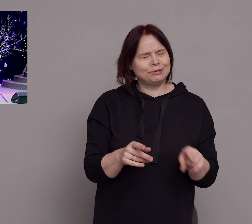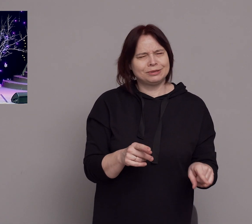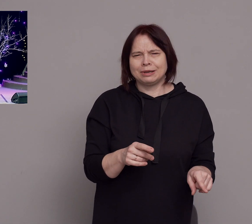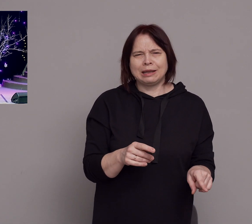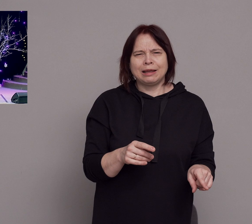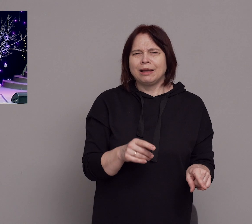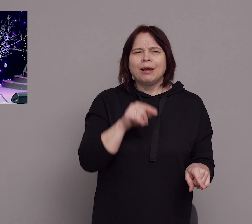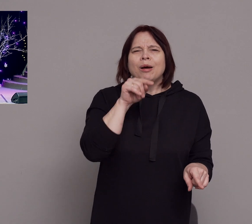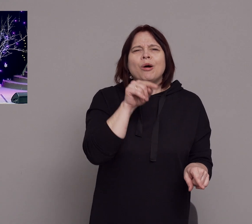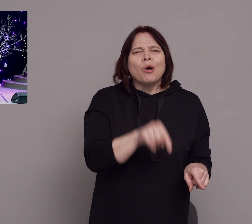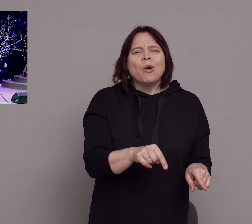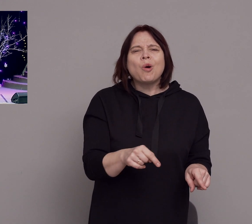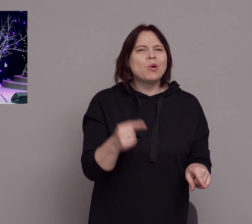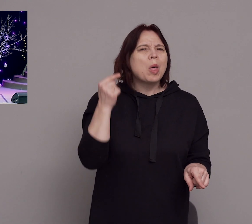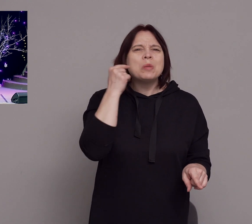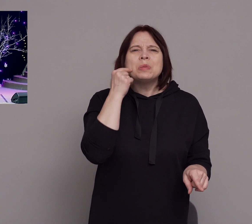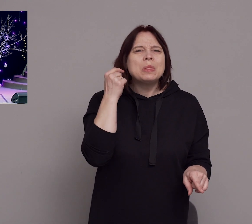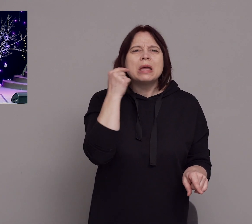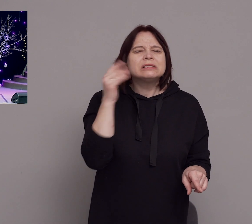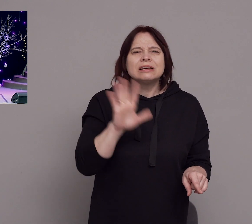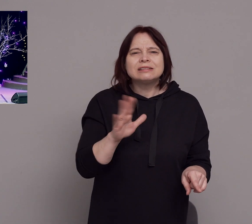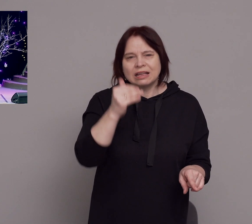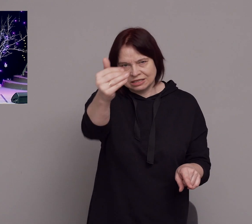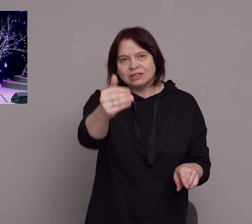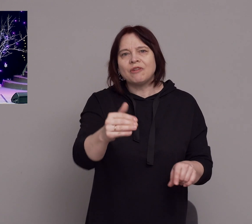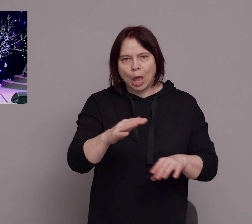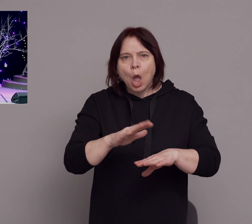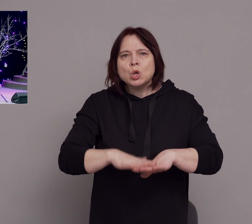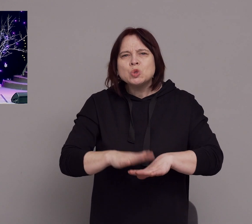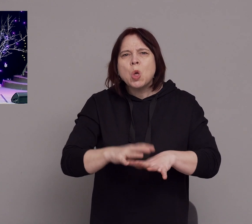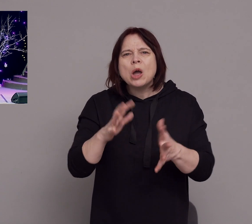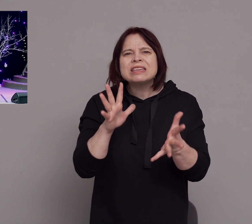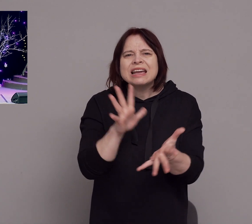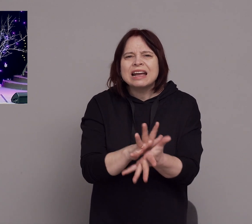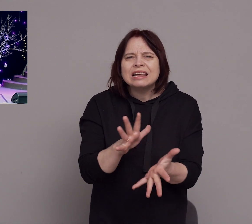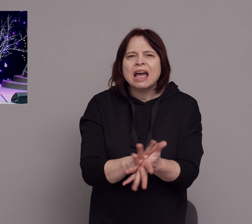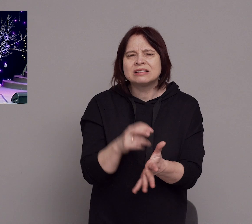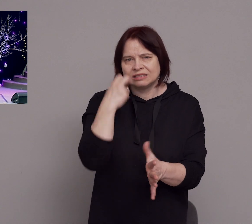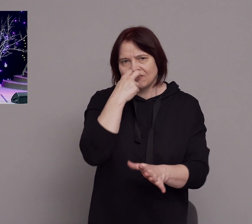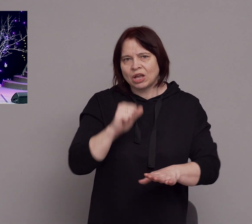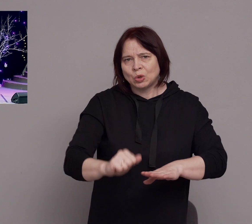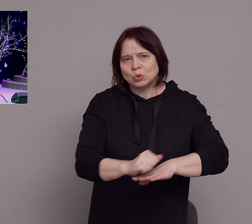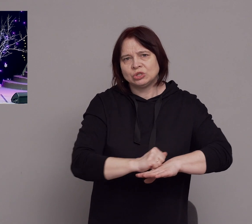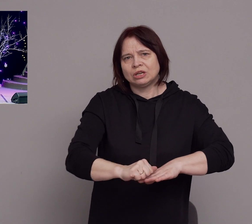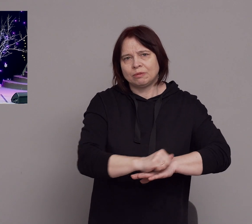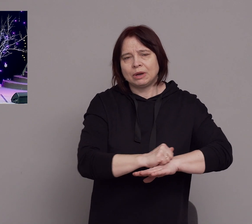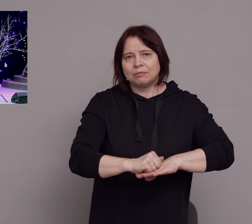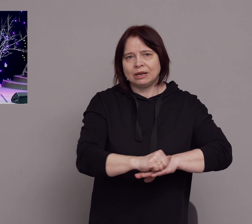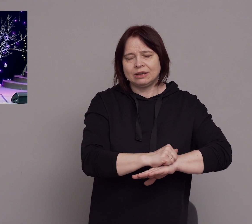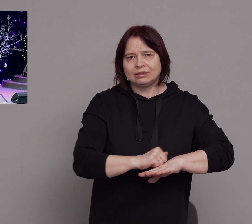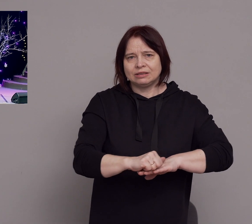но единственное, что важно запомнить, так это следующее, что за нашим смирением должно стоять